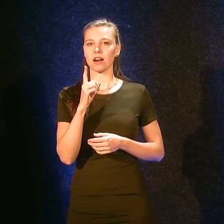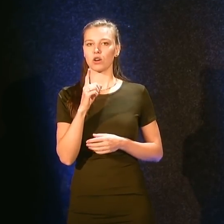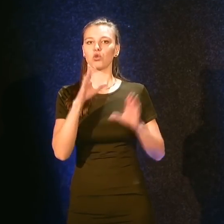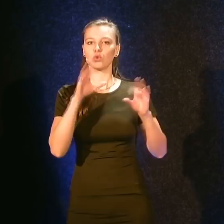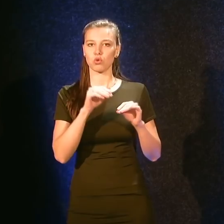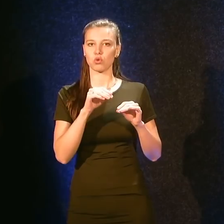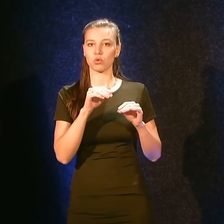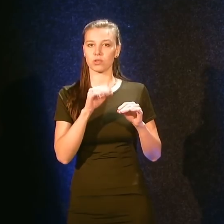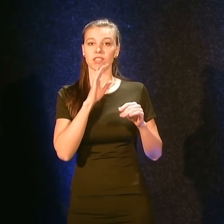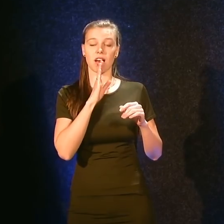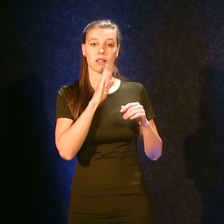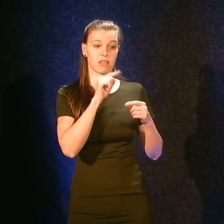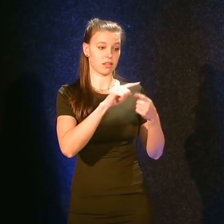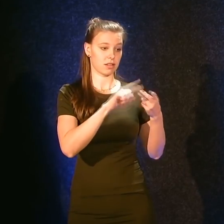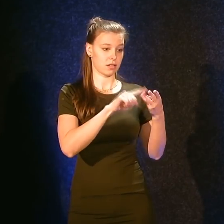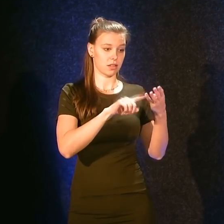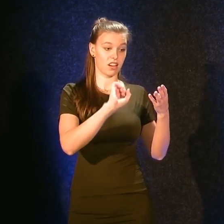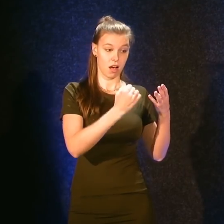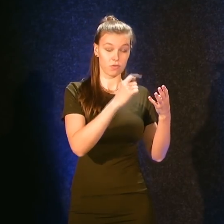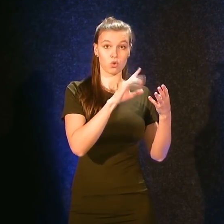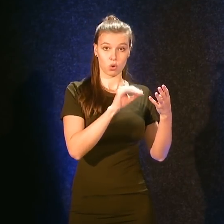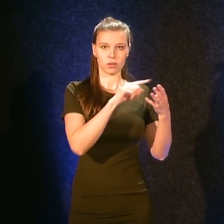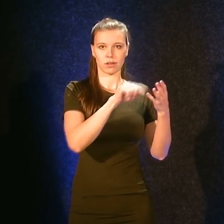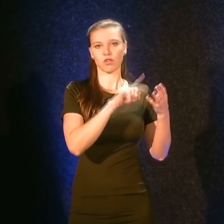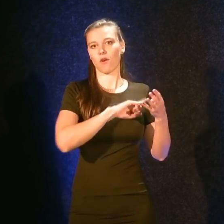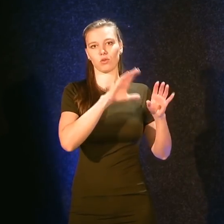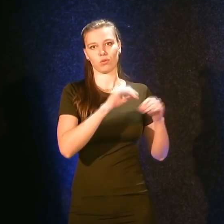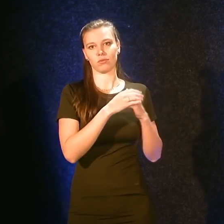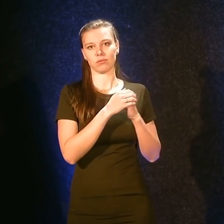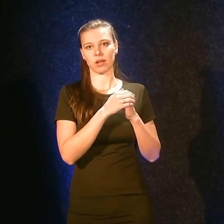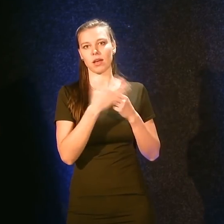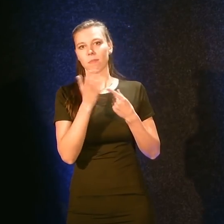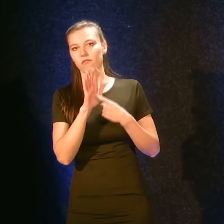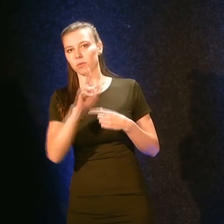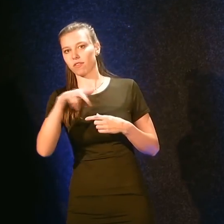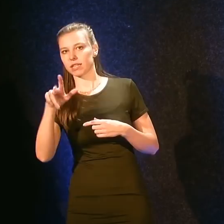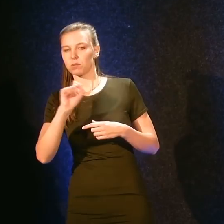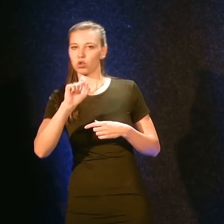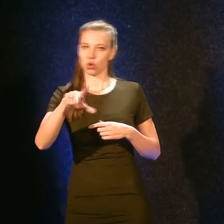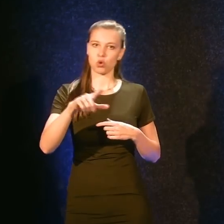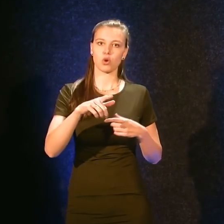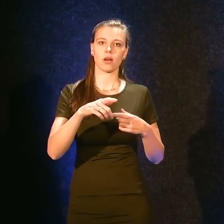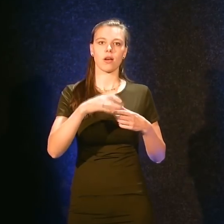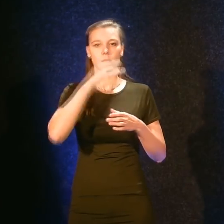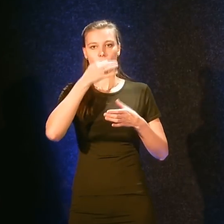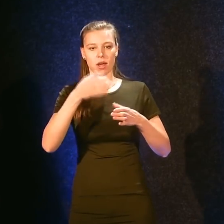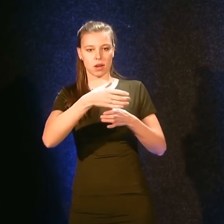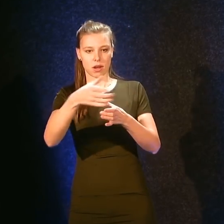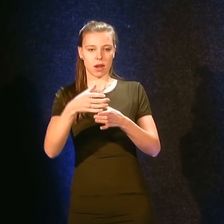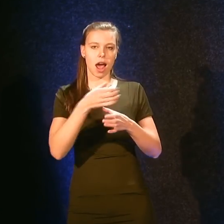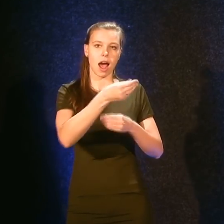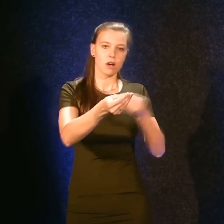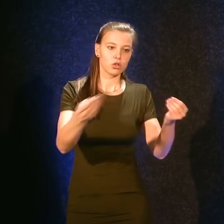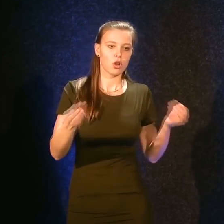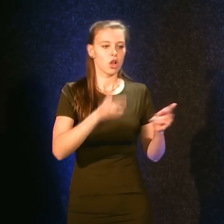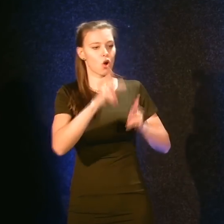Deel iets uit van de liefde van God. Schrijf een kaart, stuur een app, koop een bos bloemen. Deel het uit, zorg voor anderen,